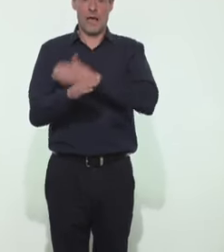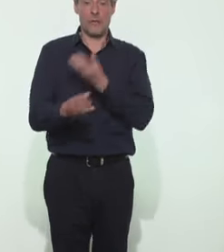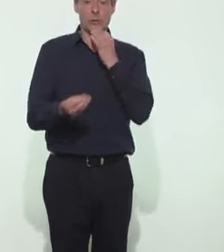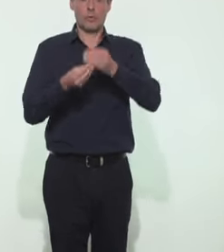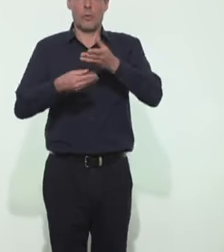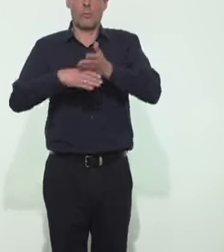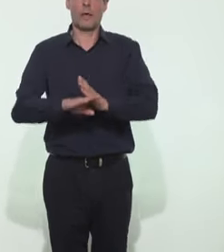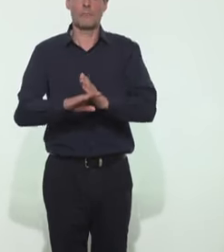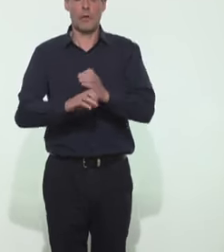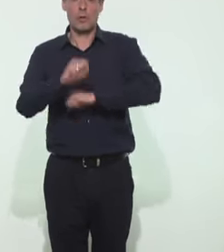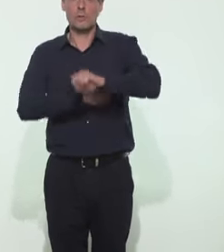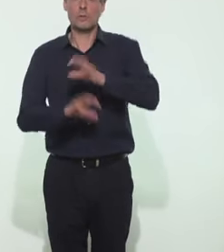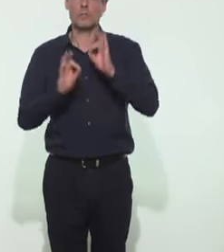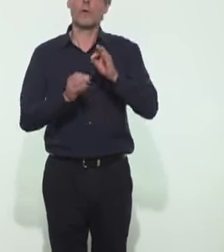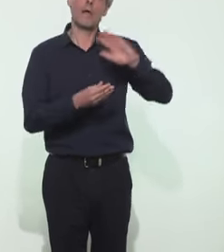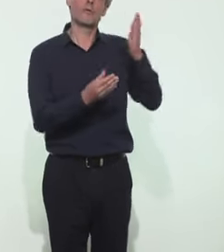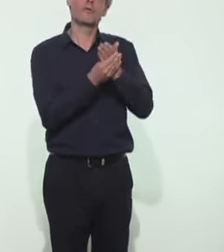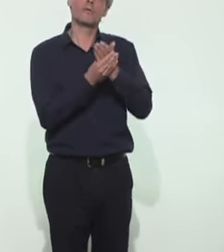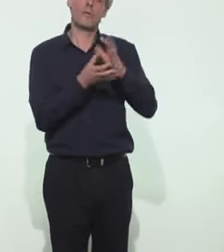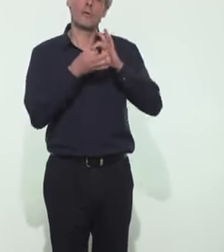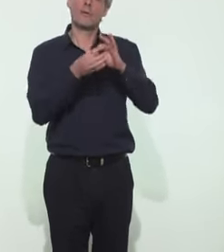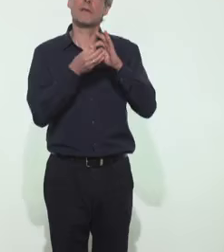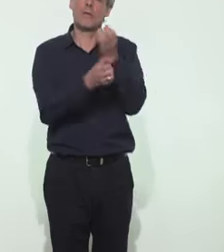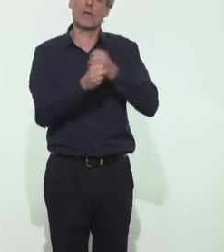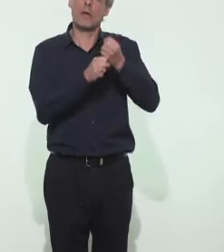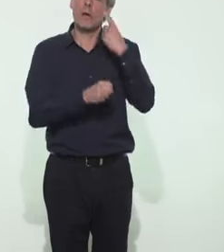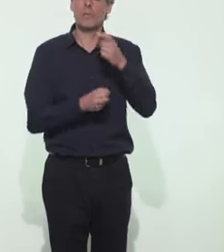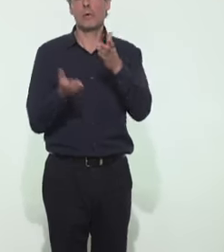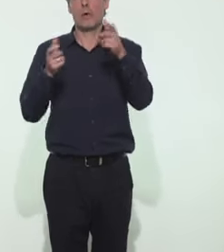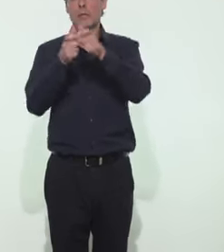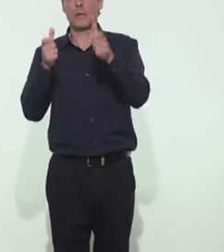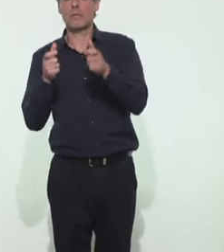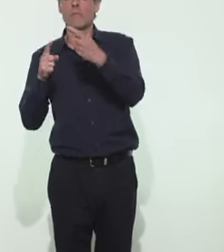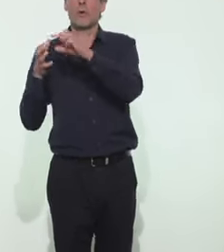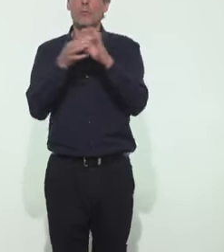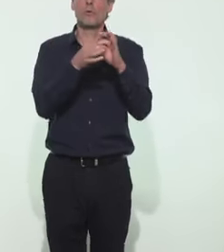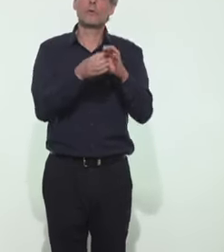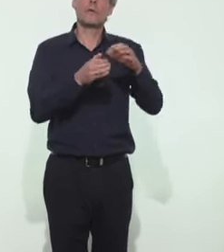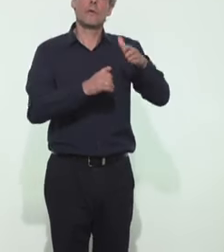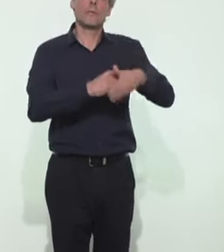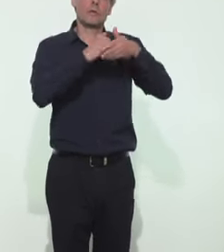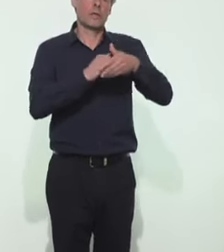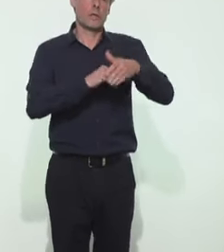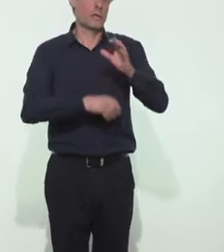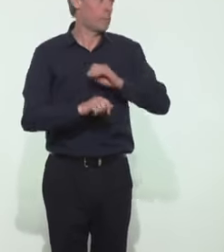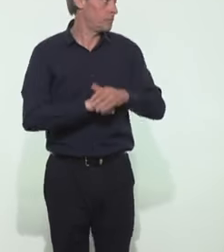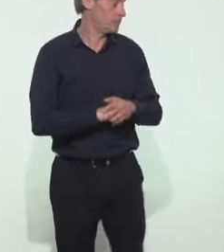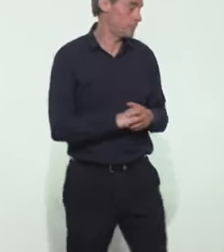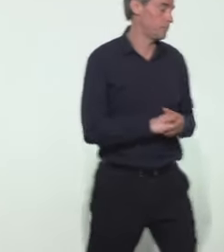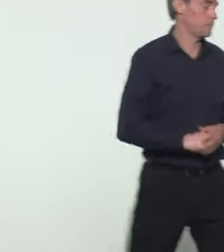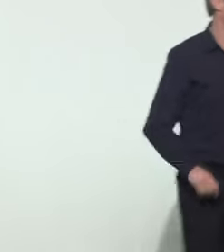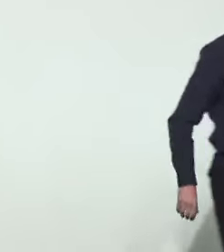organiser un dossier de liaison sera mise en place pour les établissements et les proches aidants à terme